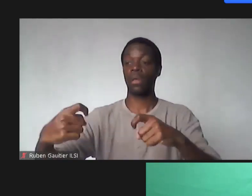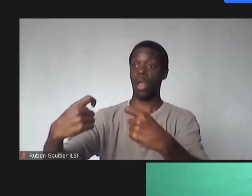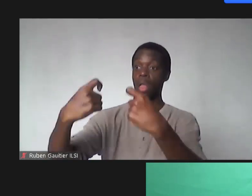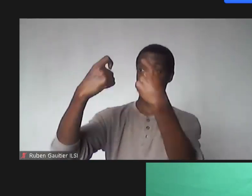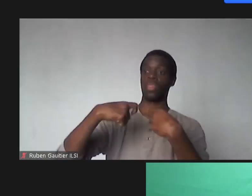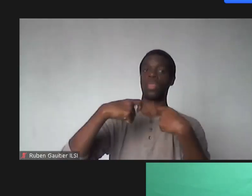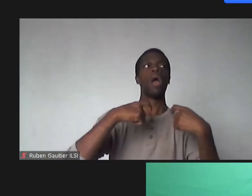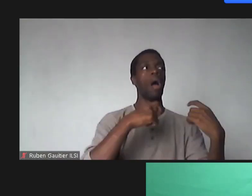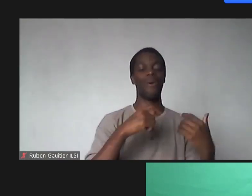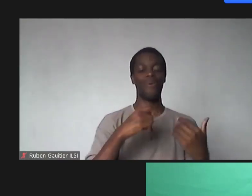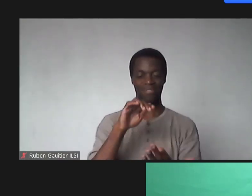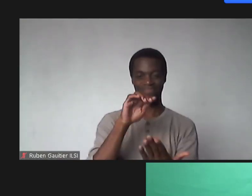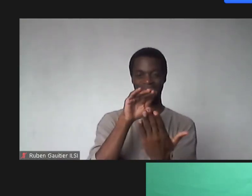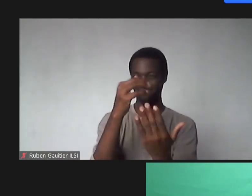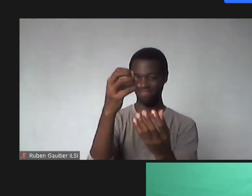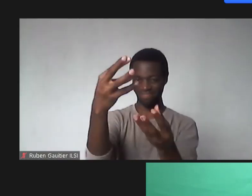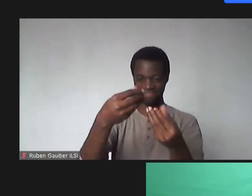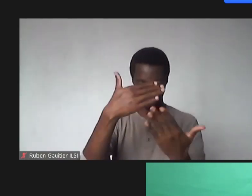El otro slide.